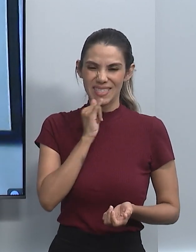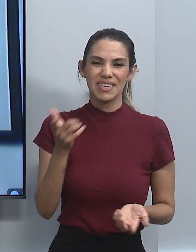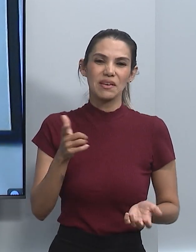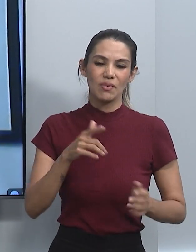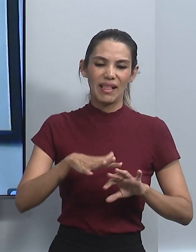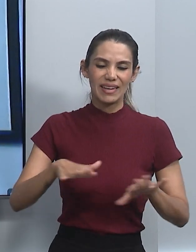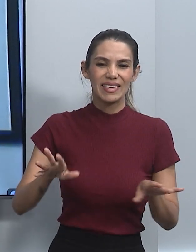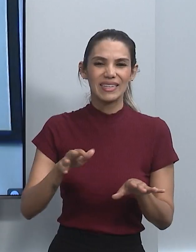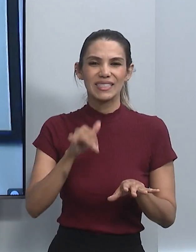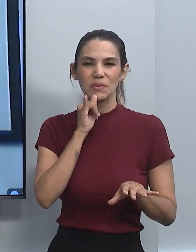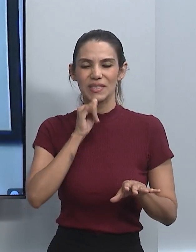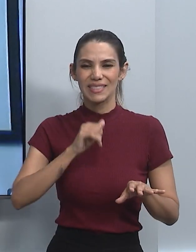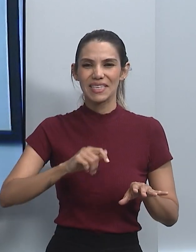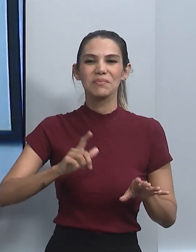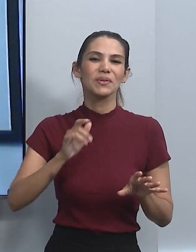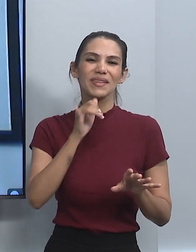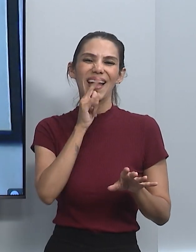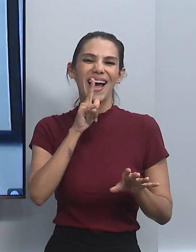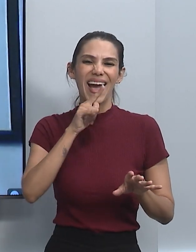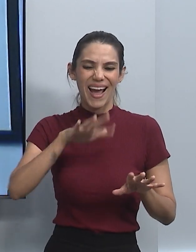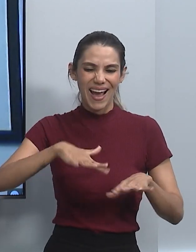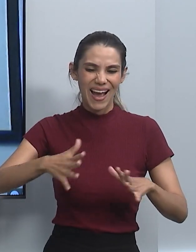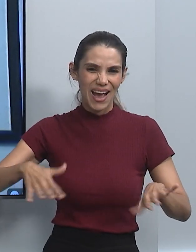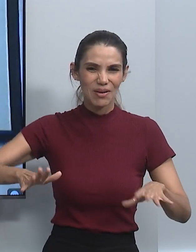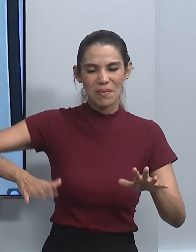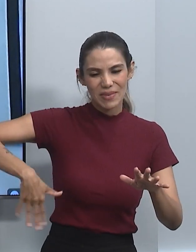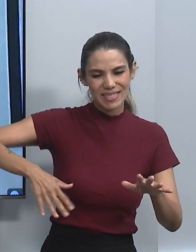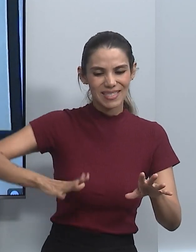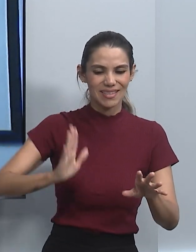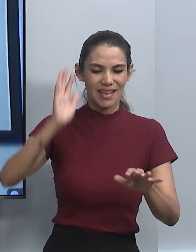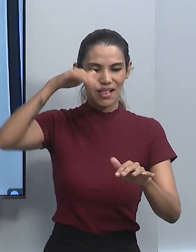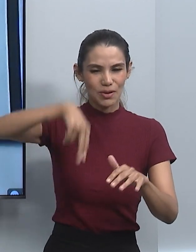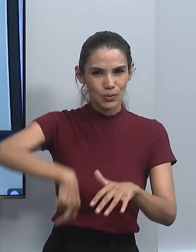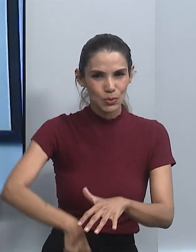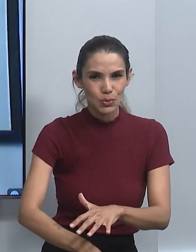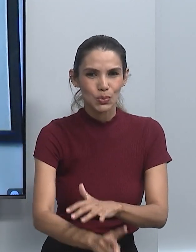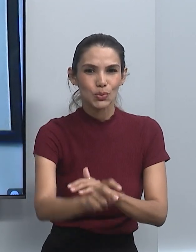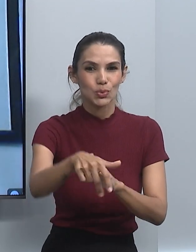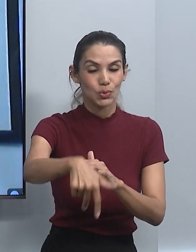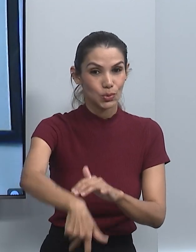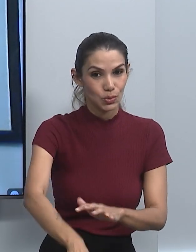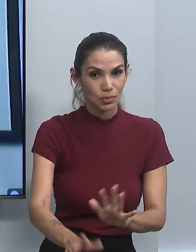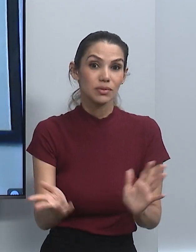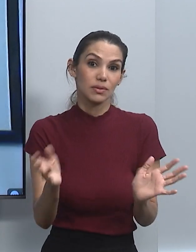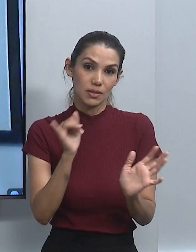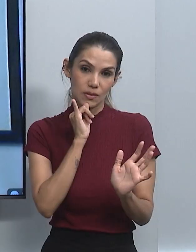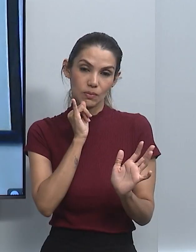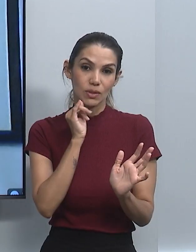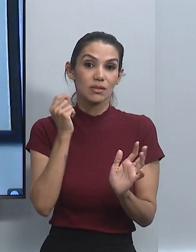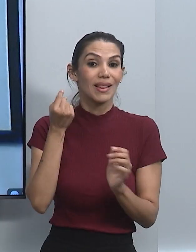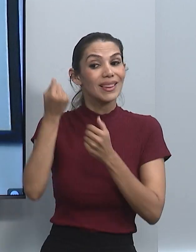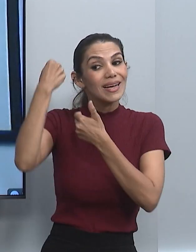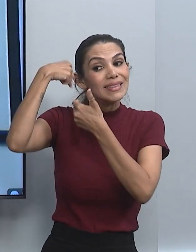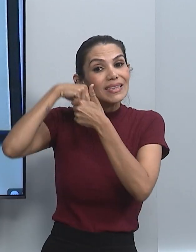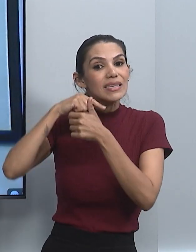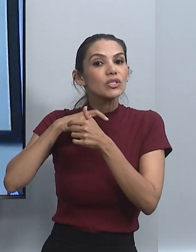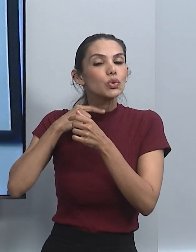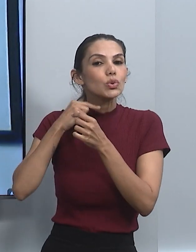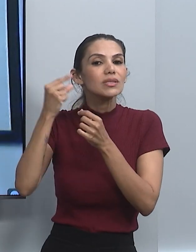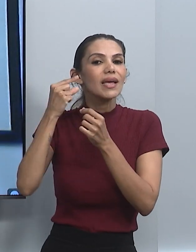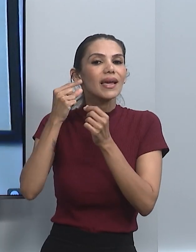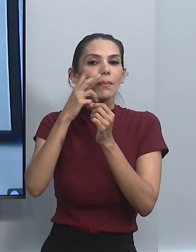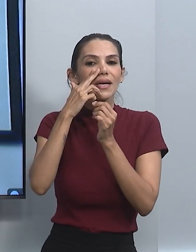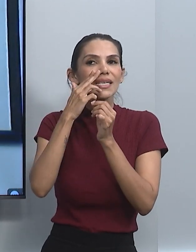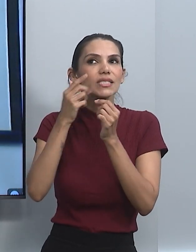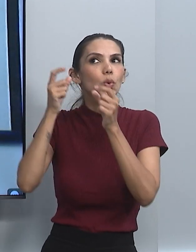põe a cabeça muito na água, e a tuba, que é uma comunicação do ouvido com a garganta, é isso